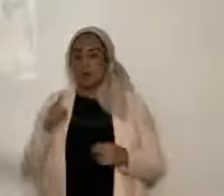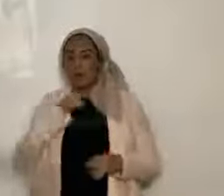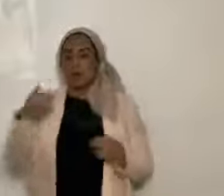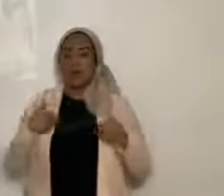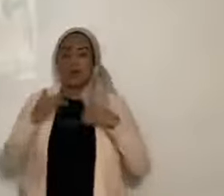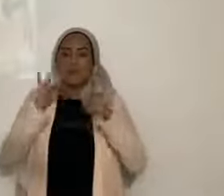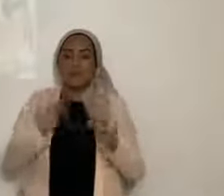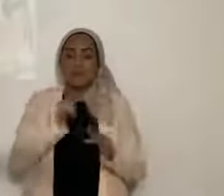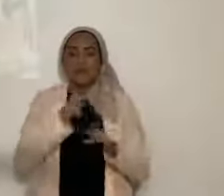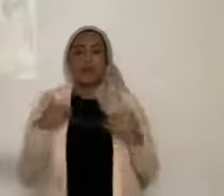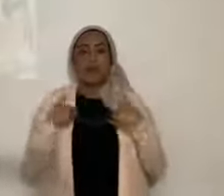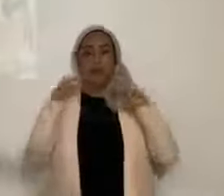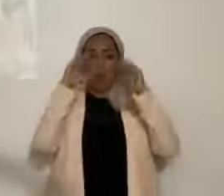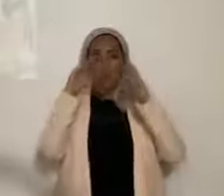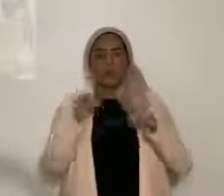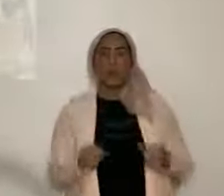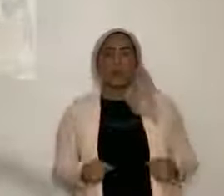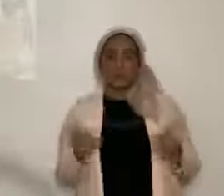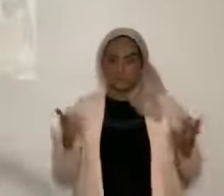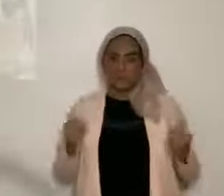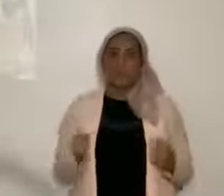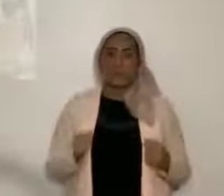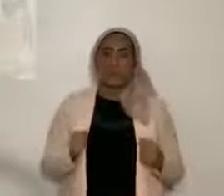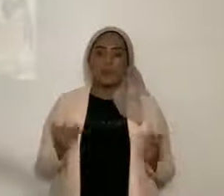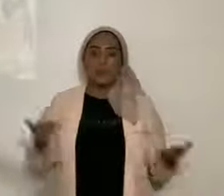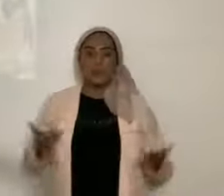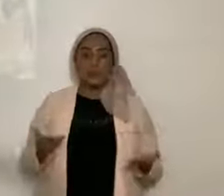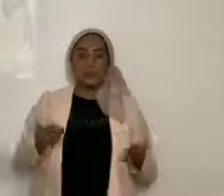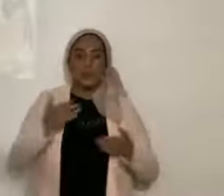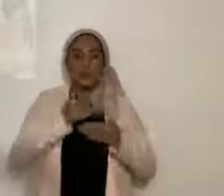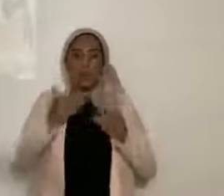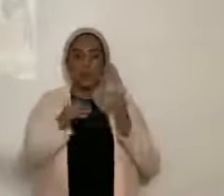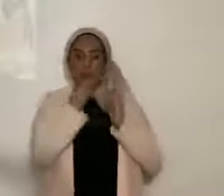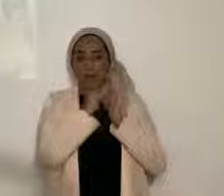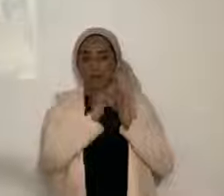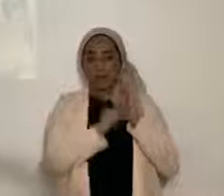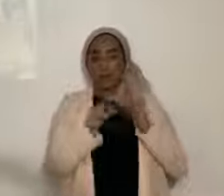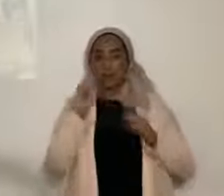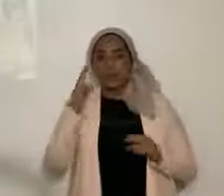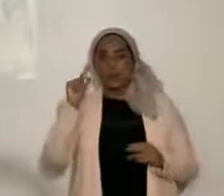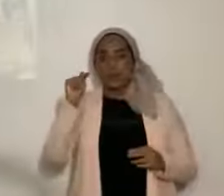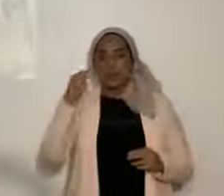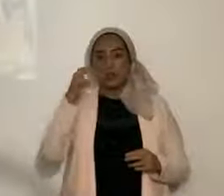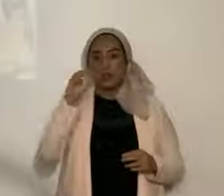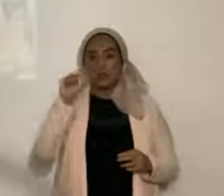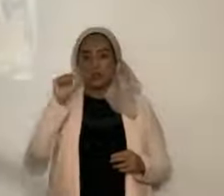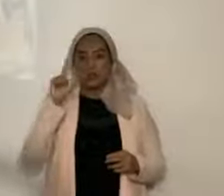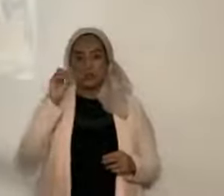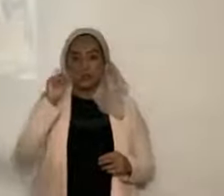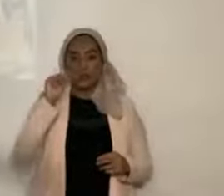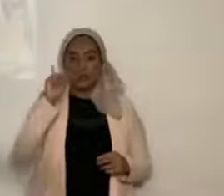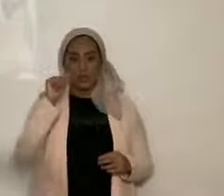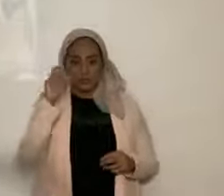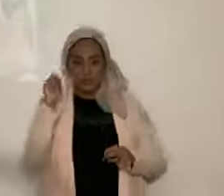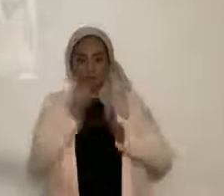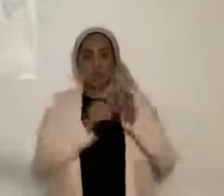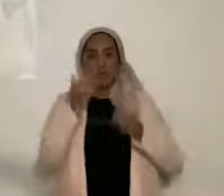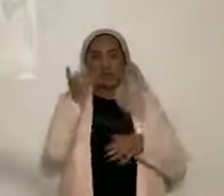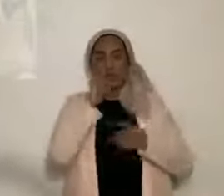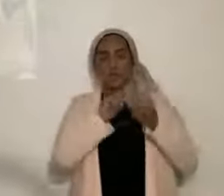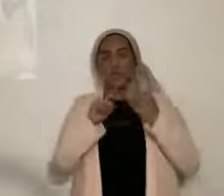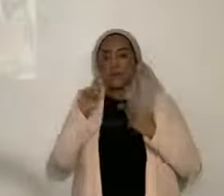tienen esperanza. Bueno, entonces aquí en estos últimos versos de 2 Tesalonicenses, tanto el verso 15